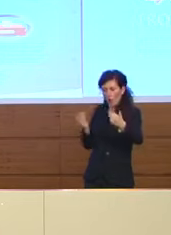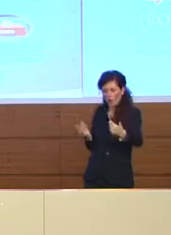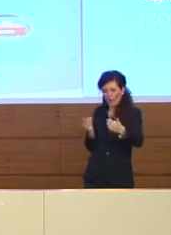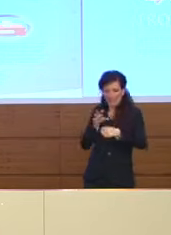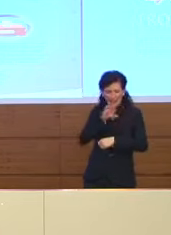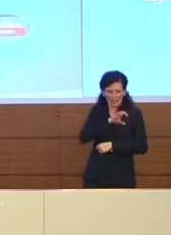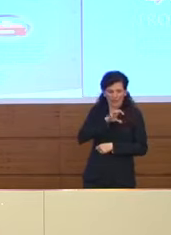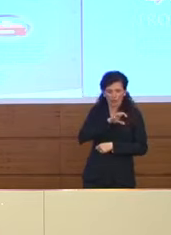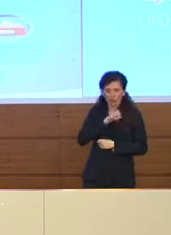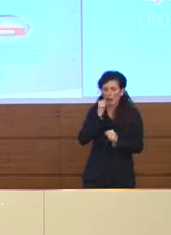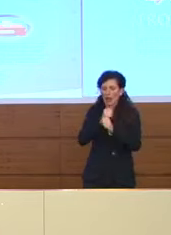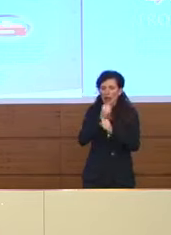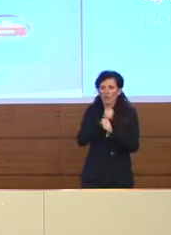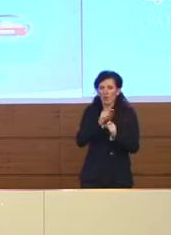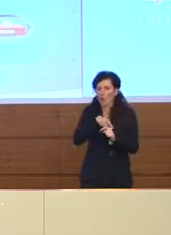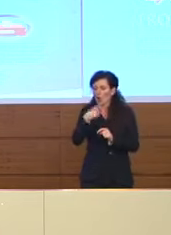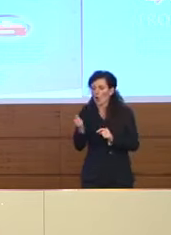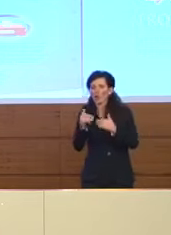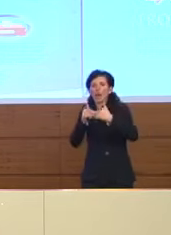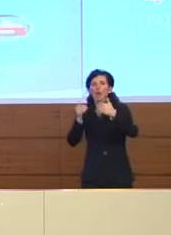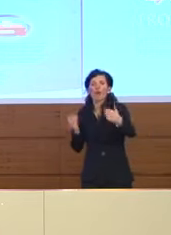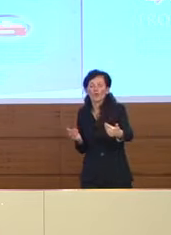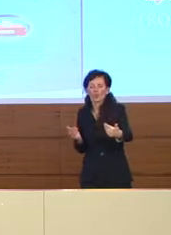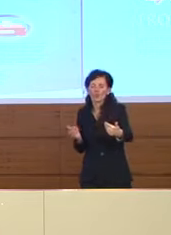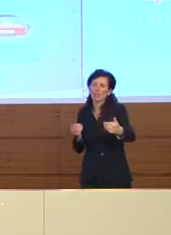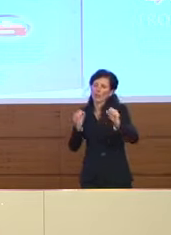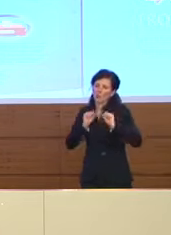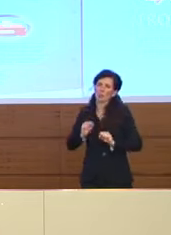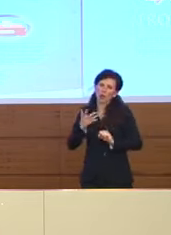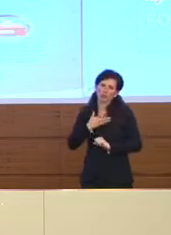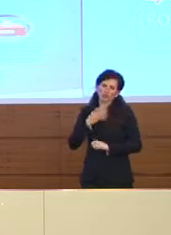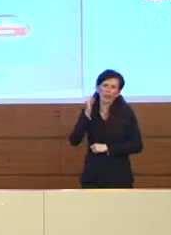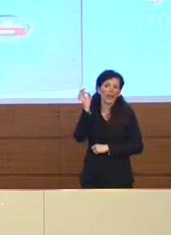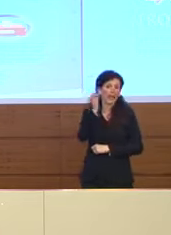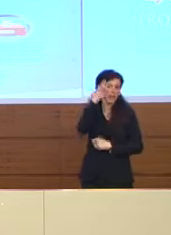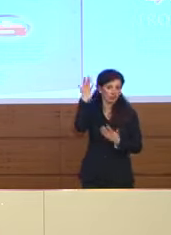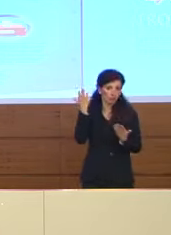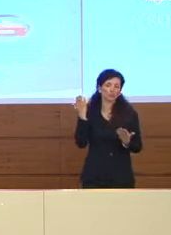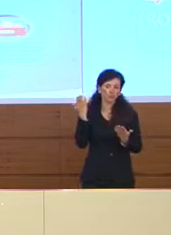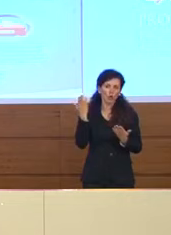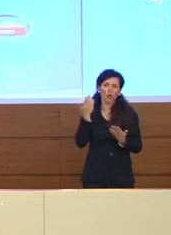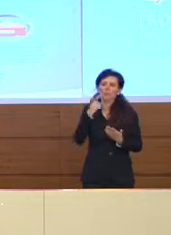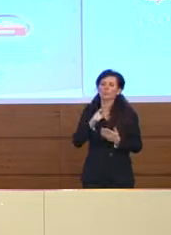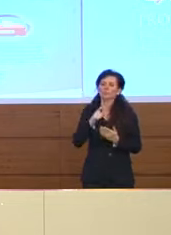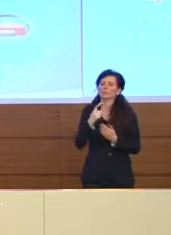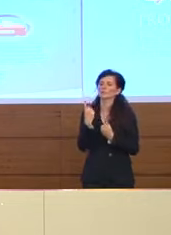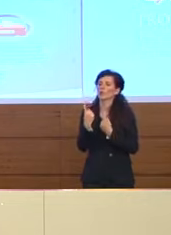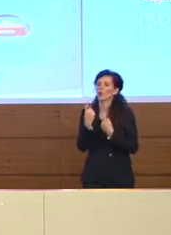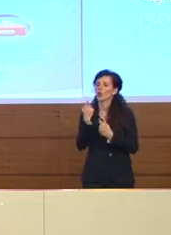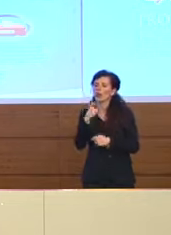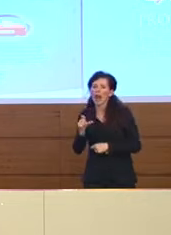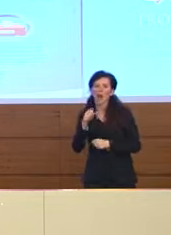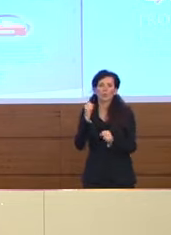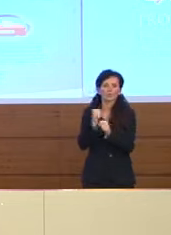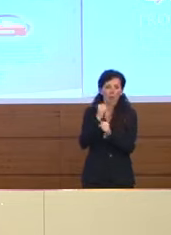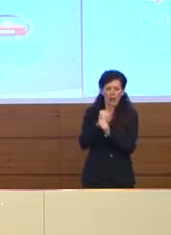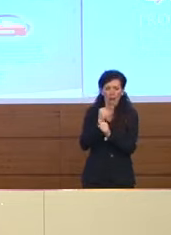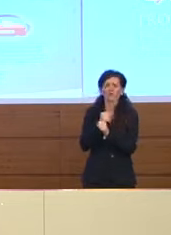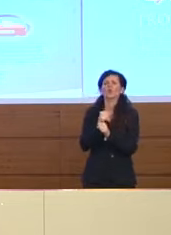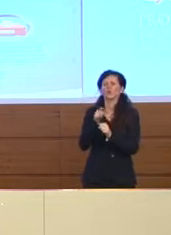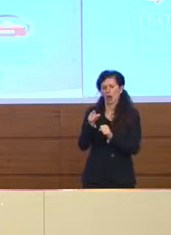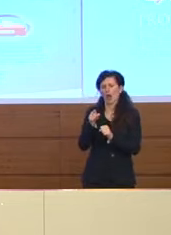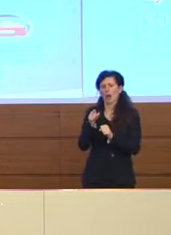limitrofa evidentemente potrà essere largamente considerata e diciamo